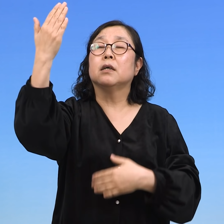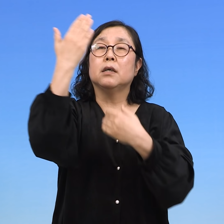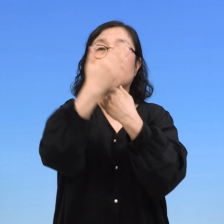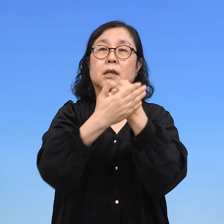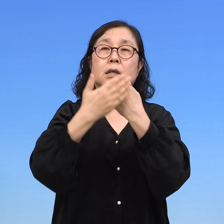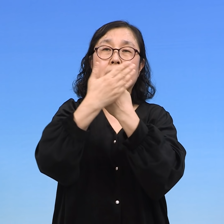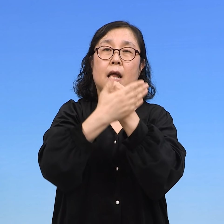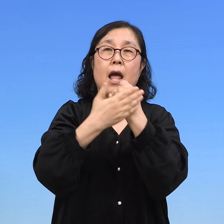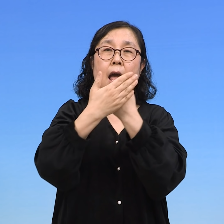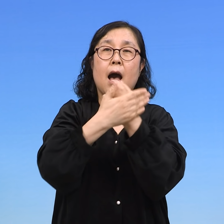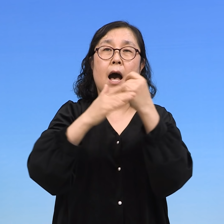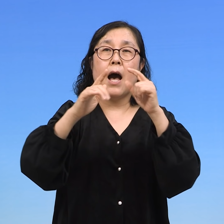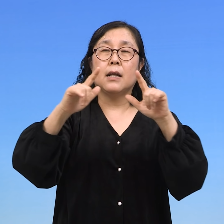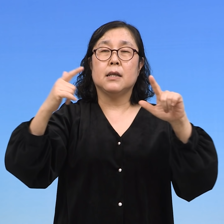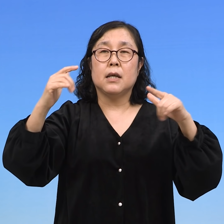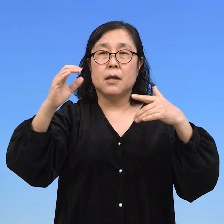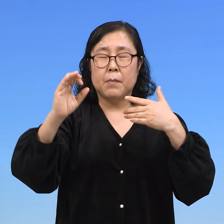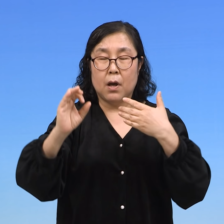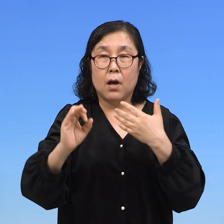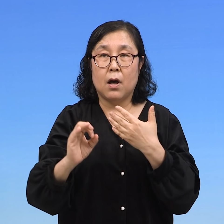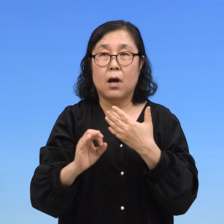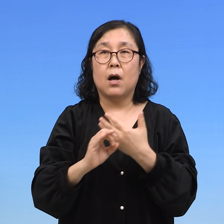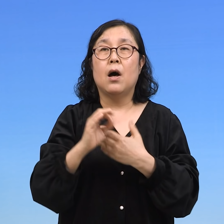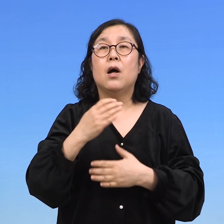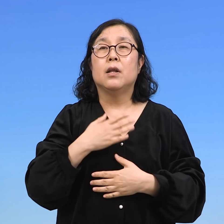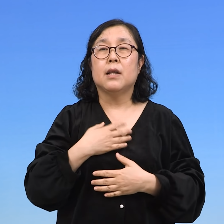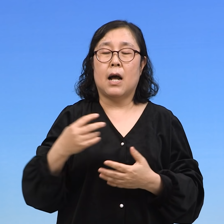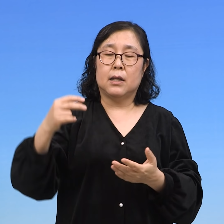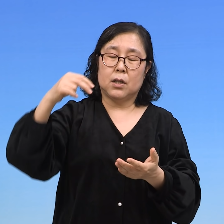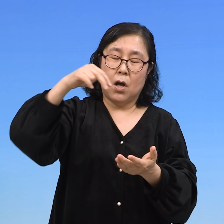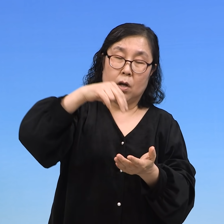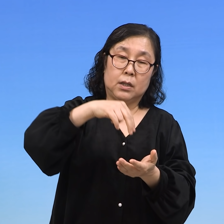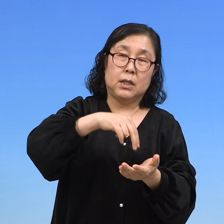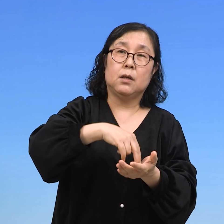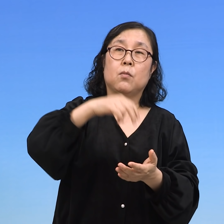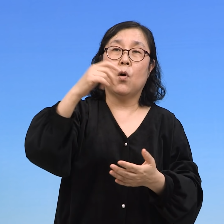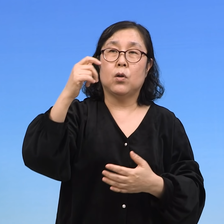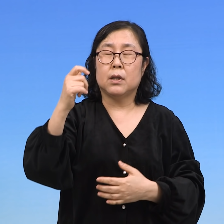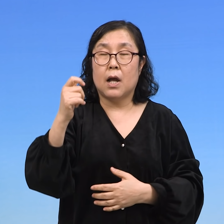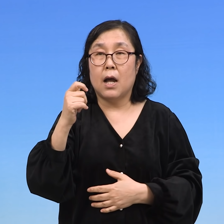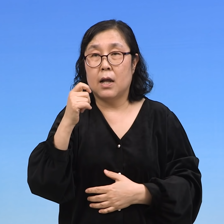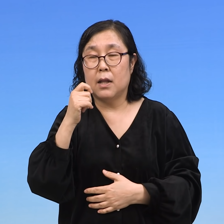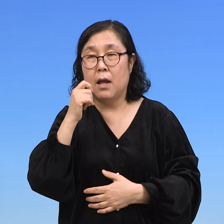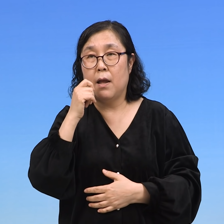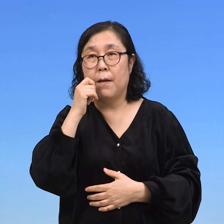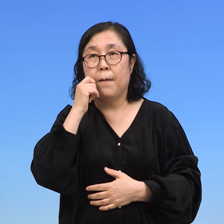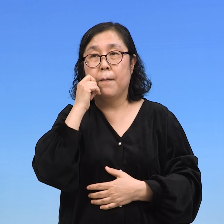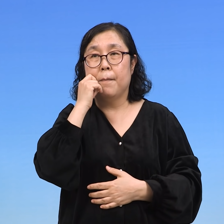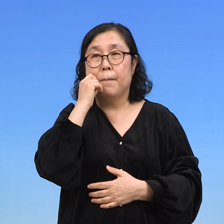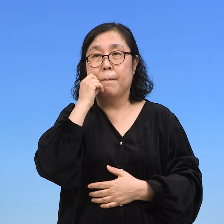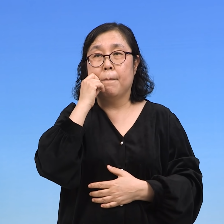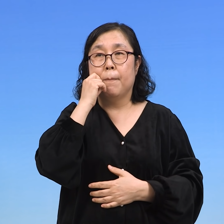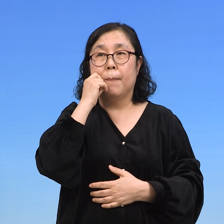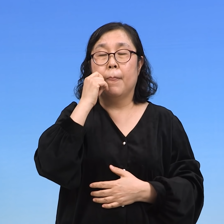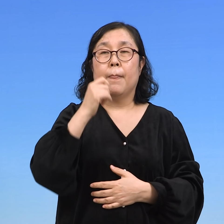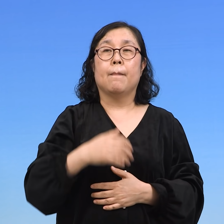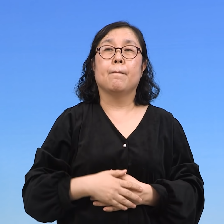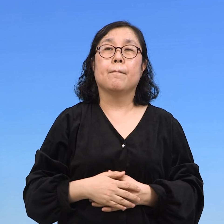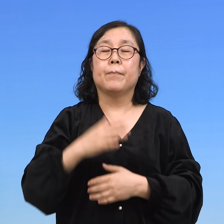그 은혜 아니면 나 서지 못하네